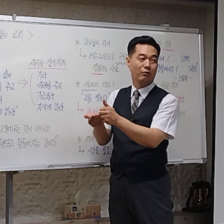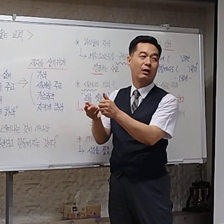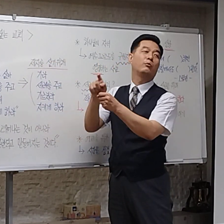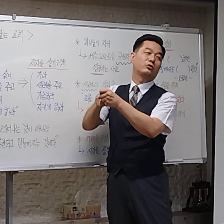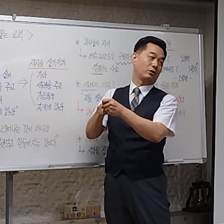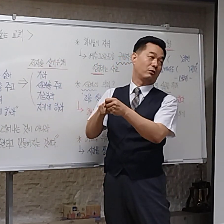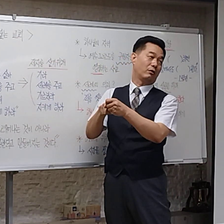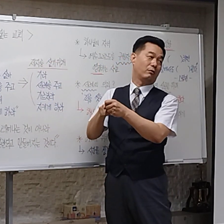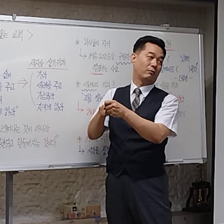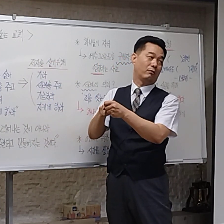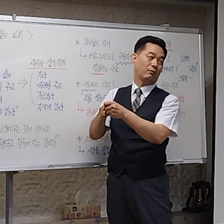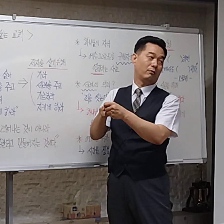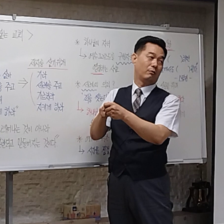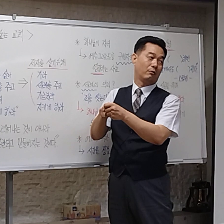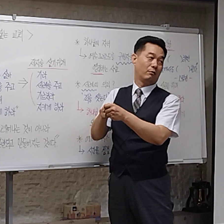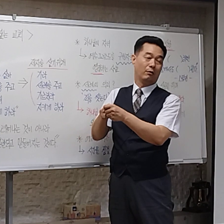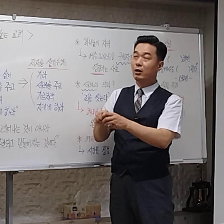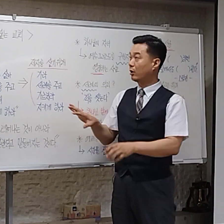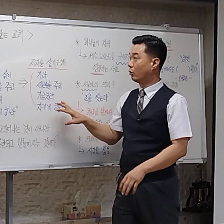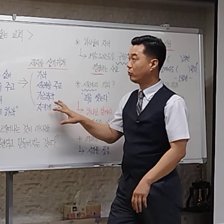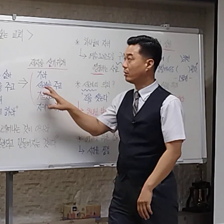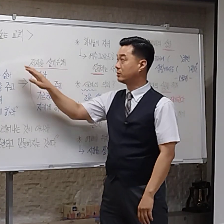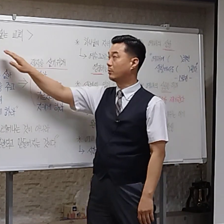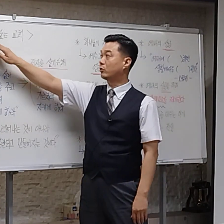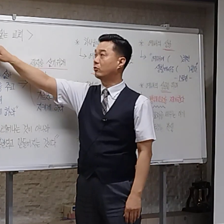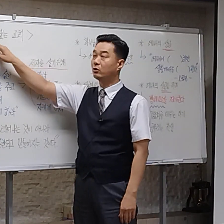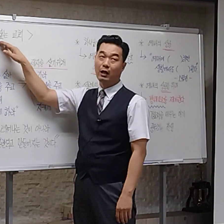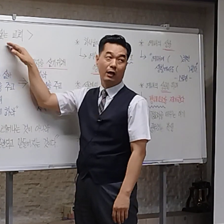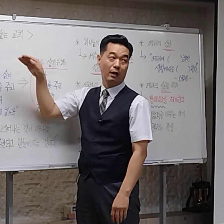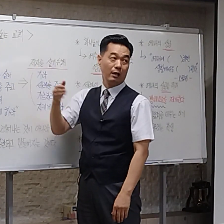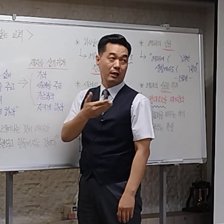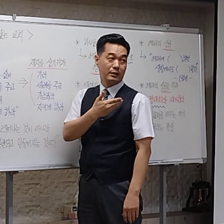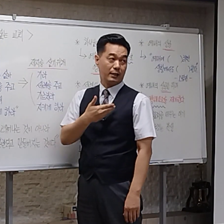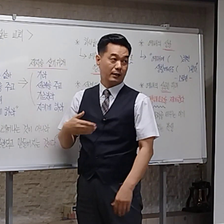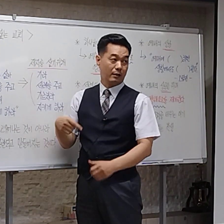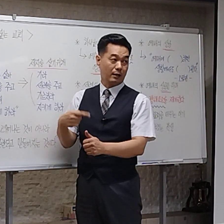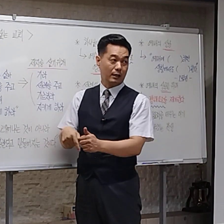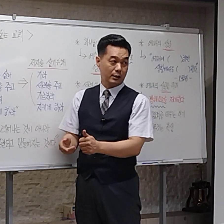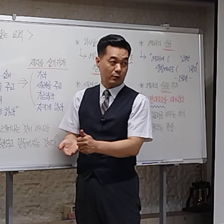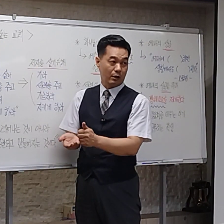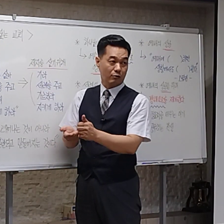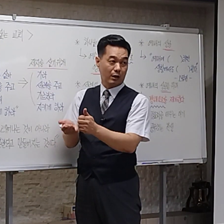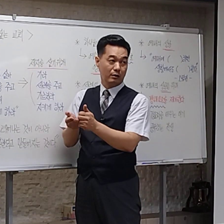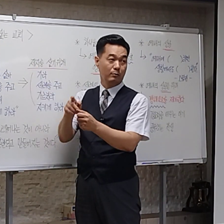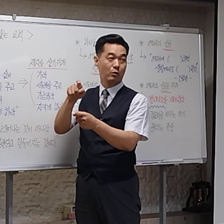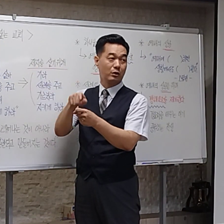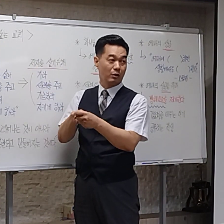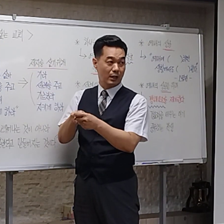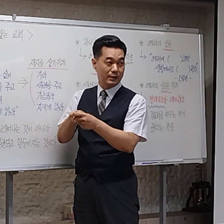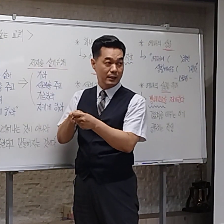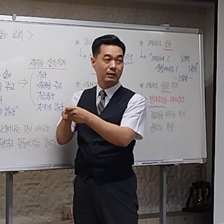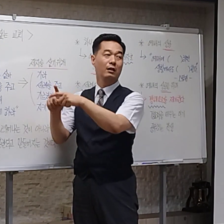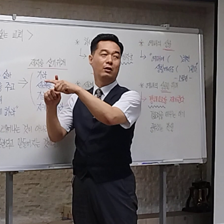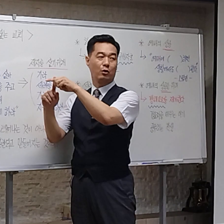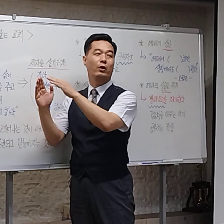양육하는 목적입니다. 그러니까 결국에는 제목도 그런데 제자를 가르치고 양육하는 목적을 가진 교회가